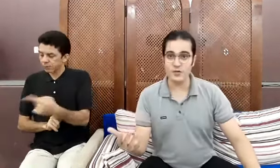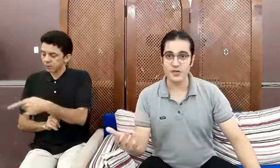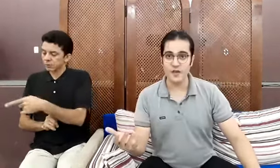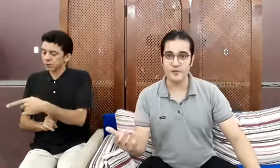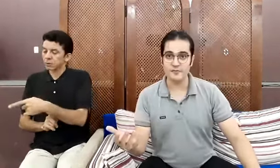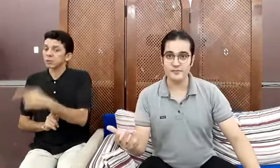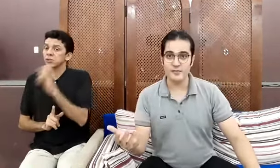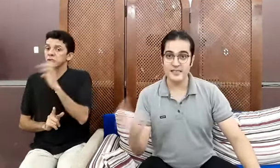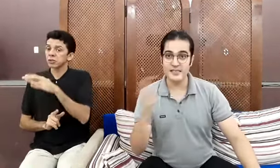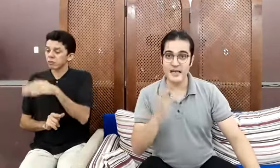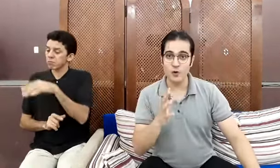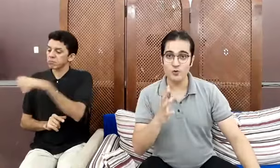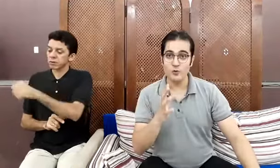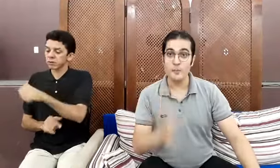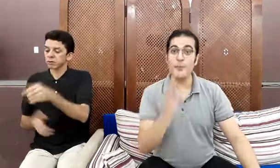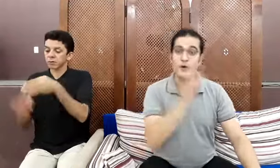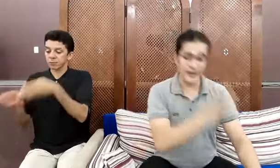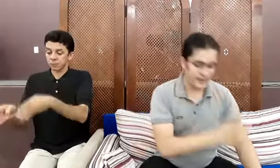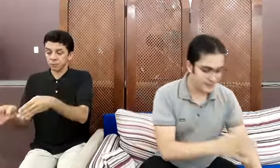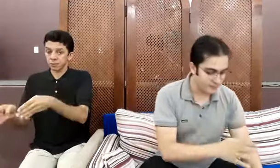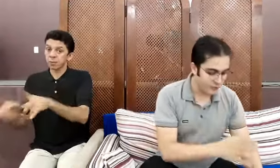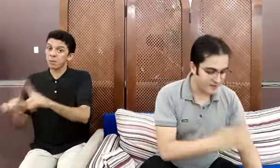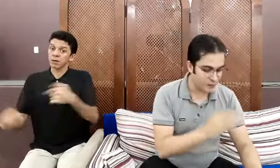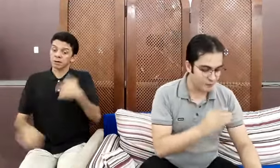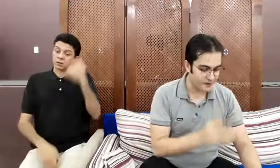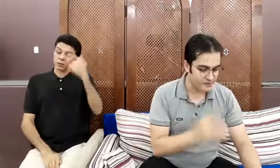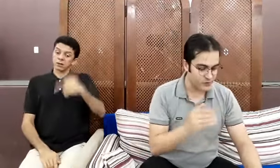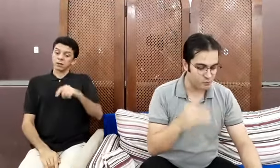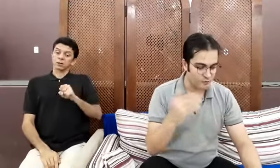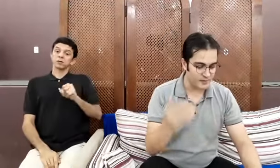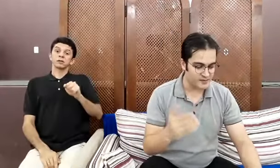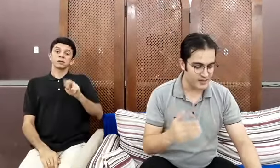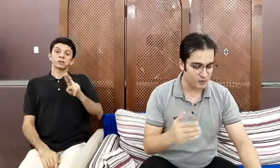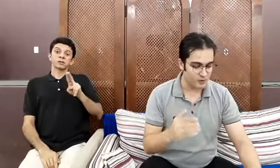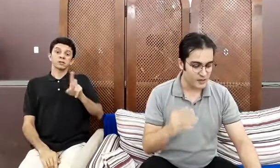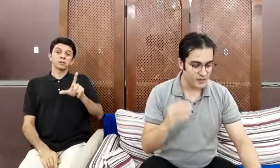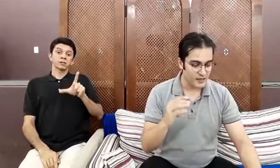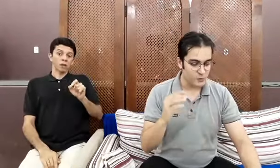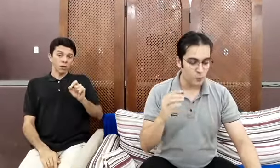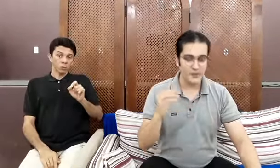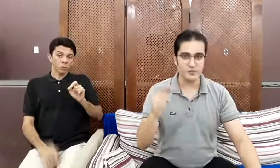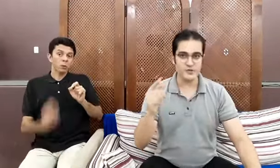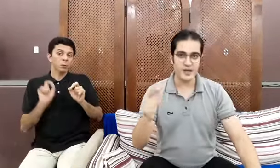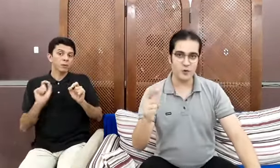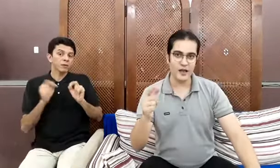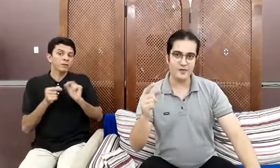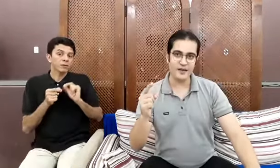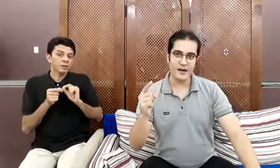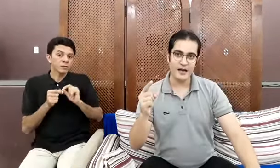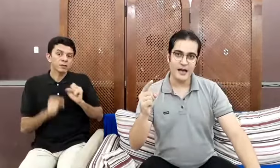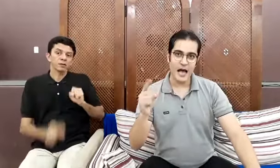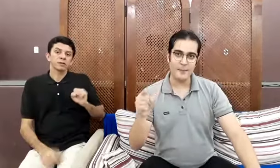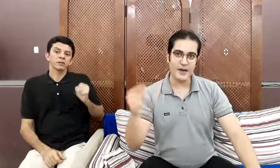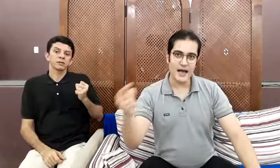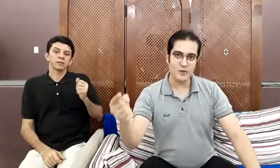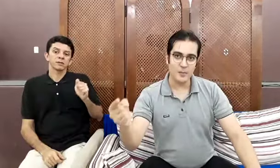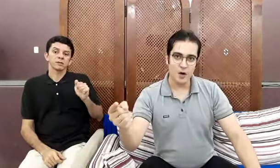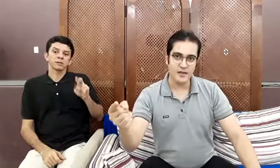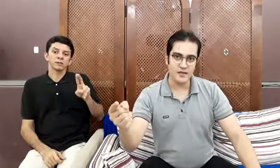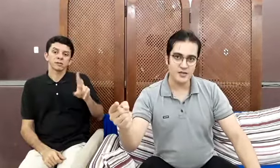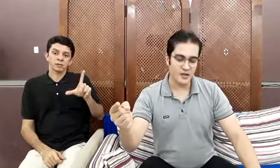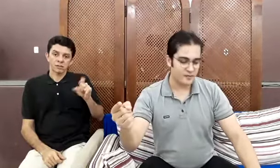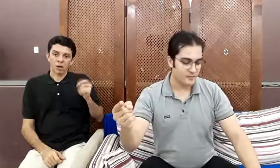sepultando Estevão, Saulo, porém, o que é que Saulo fazia? Qual era o movimento de Saulo? O mesmo Saulo que havia apoiado